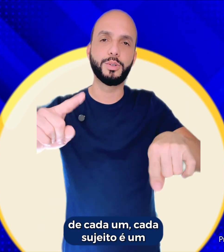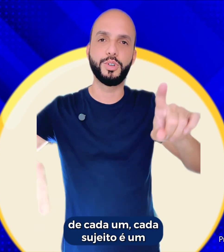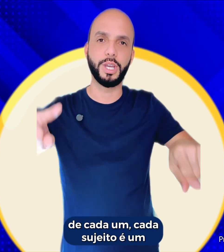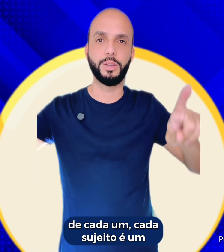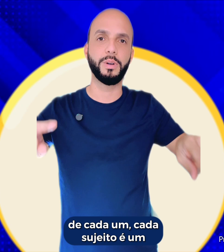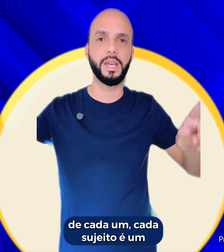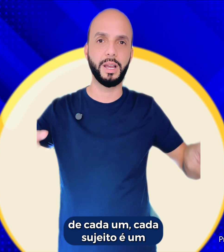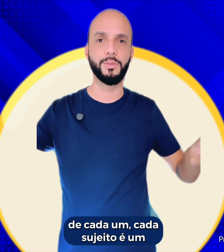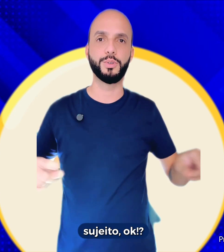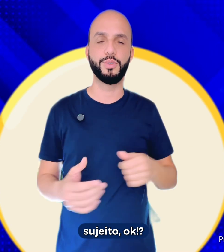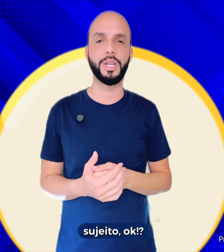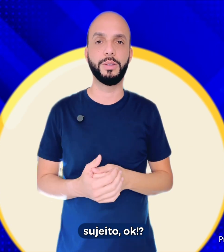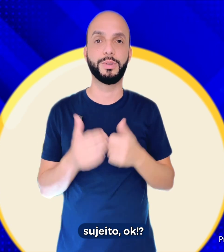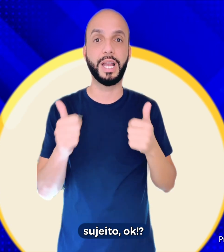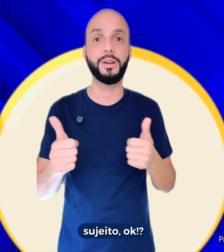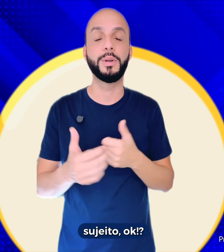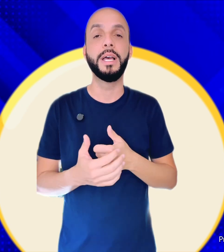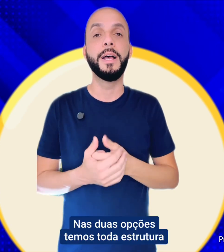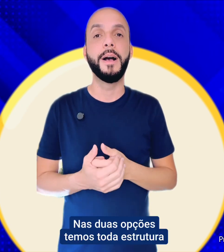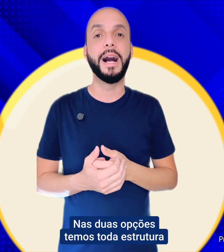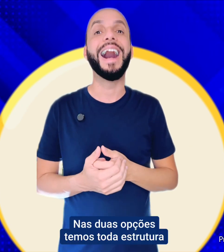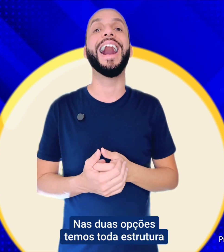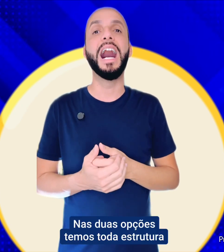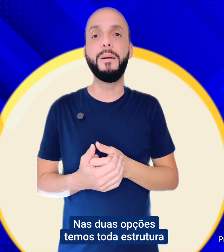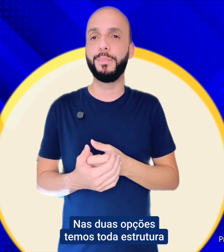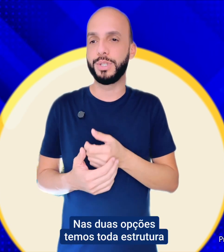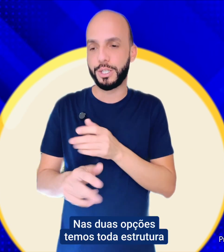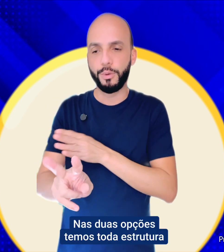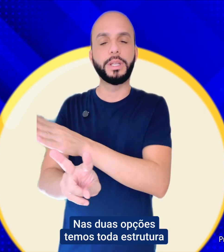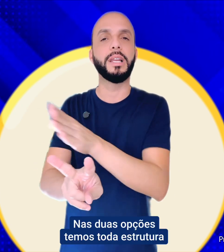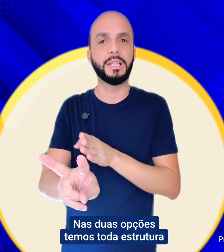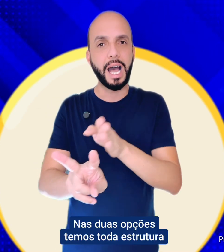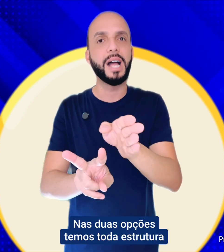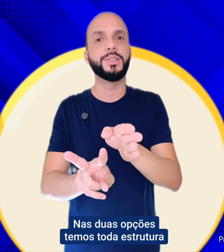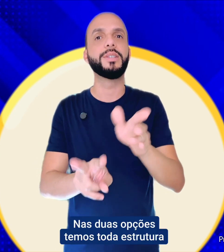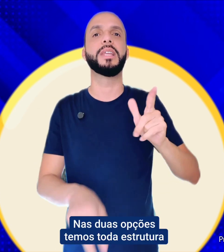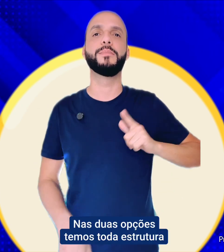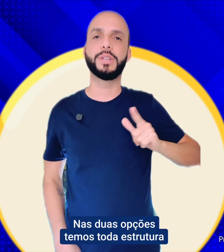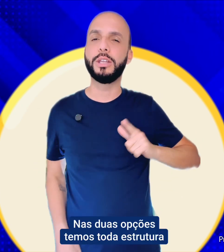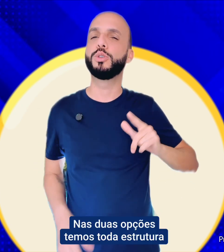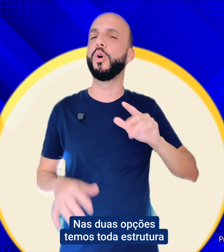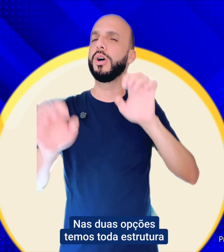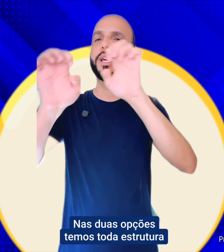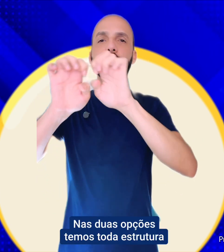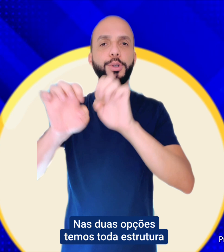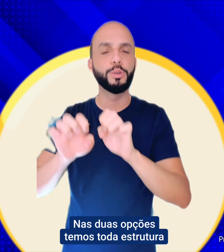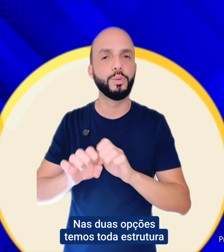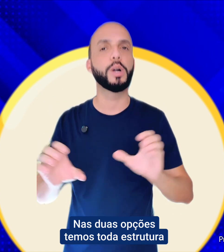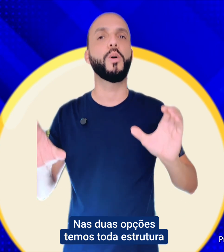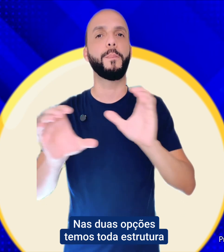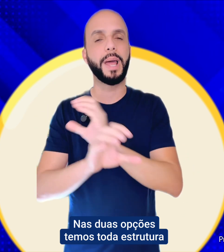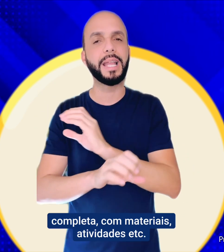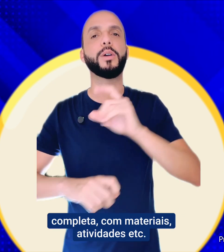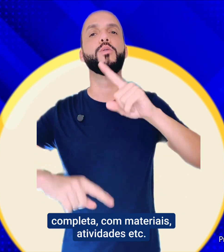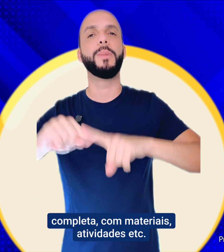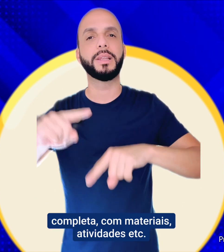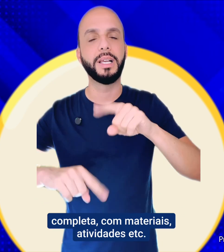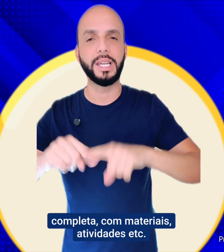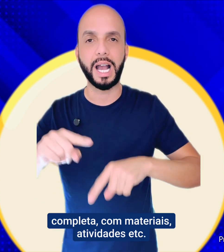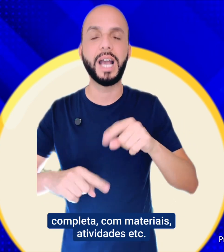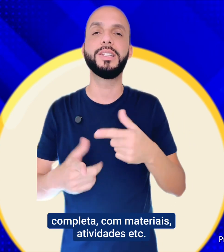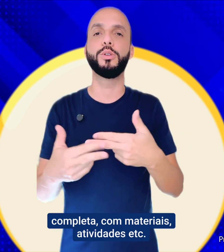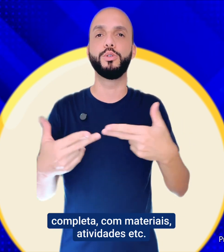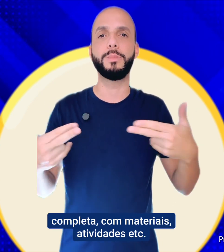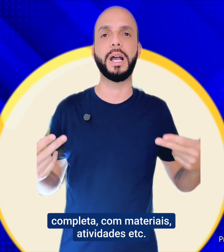cada sujeito é um sujeito, certo? Ambos as modalidades, temos aí toda a estrutura completa, com